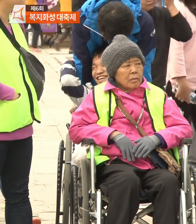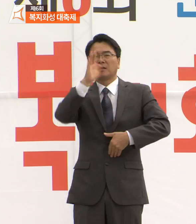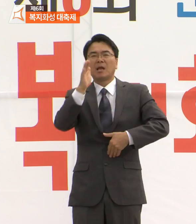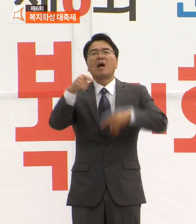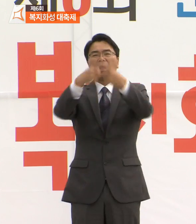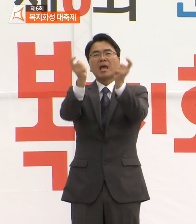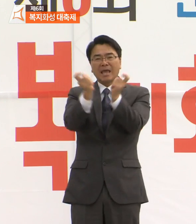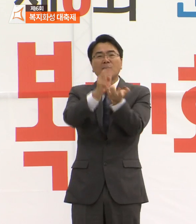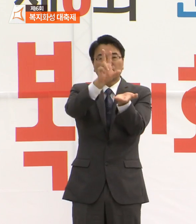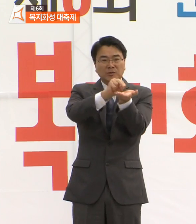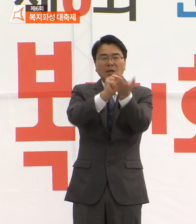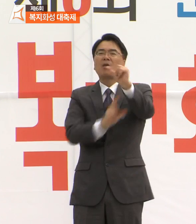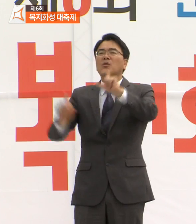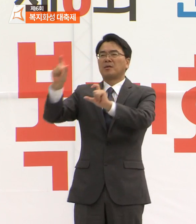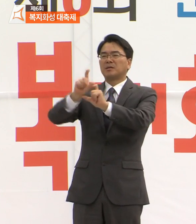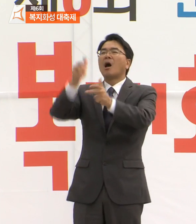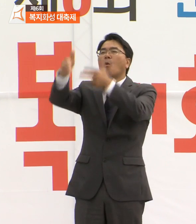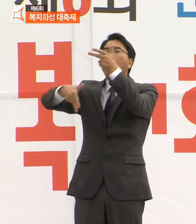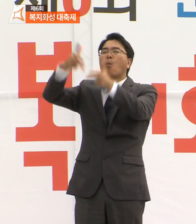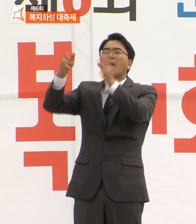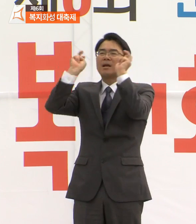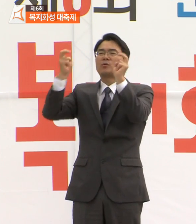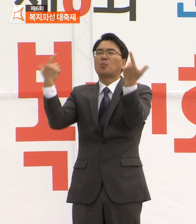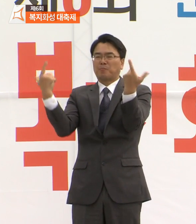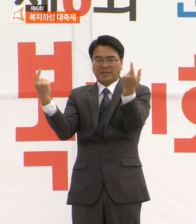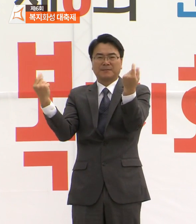개인도 그렇지만 기업도 마찬가지 아닐까 생각이 됩니다. 기업